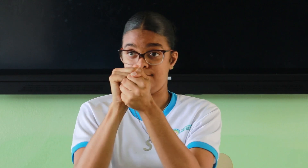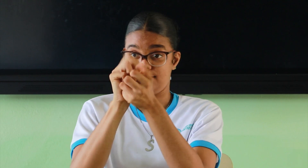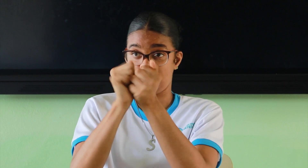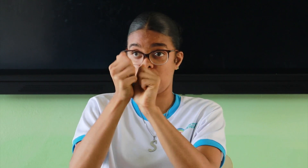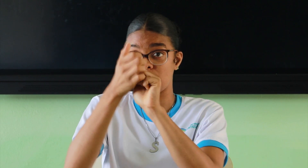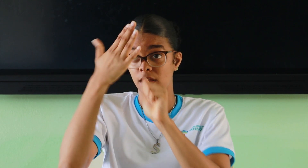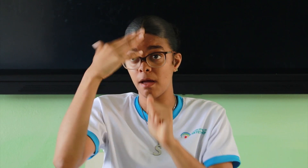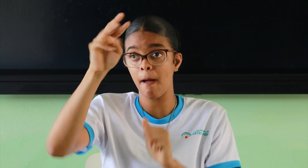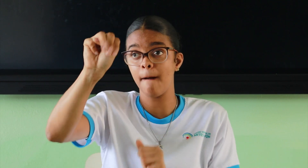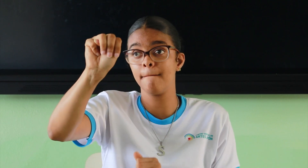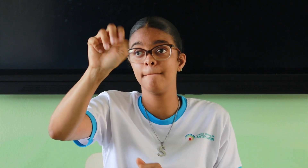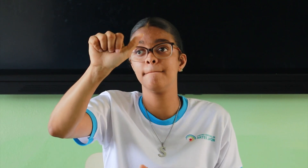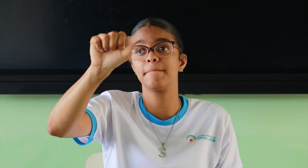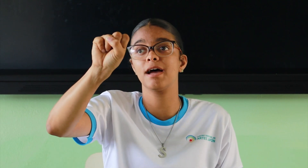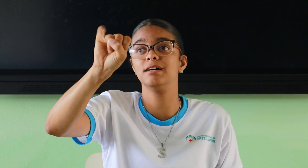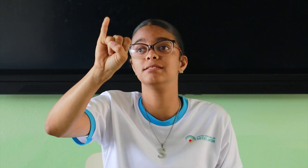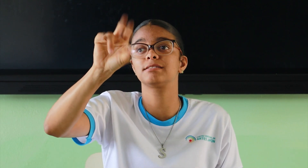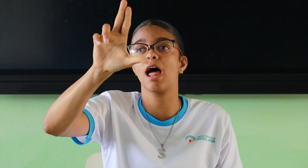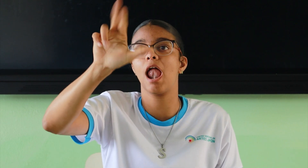a la caricatura a moverse.